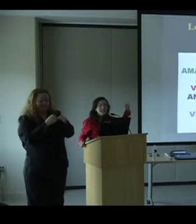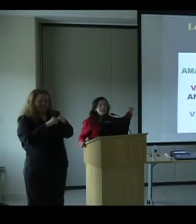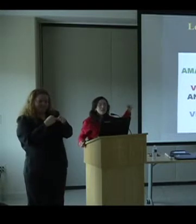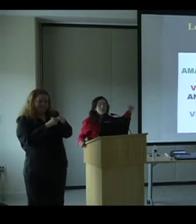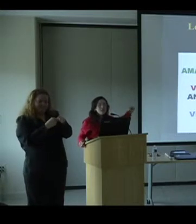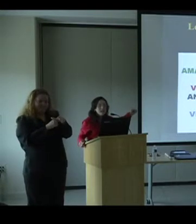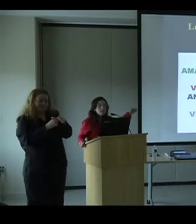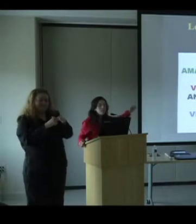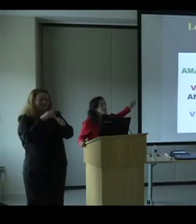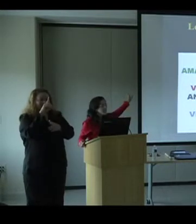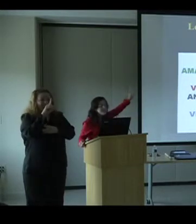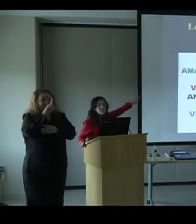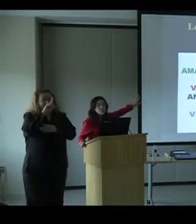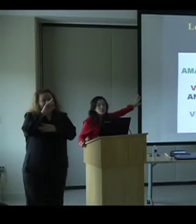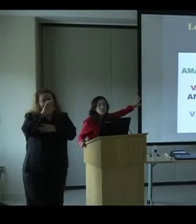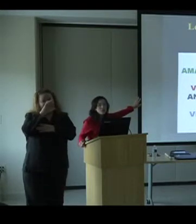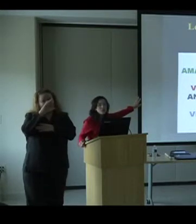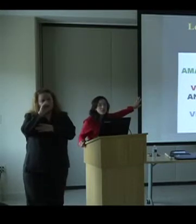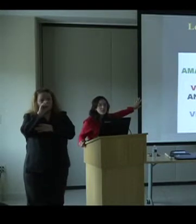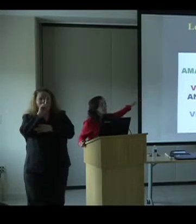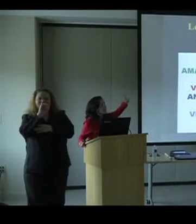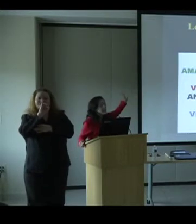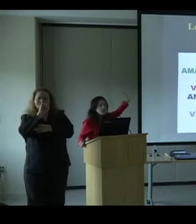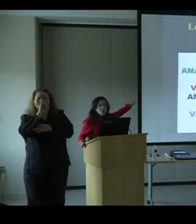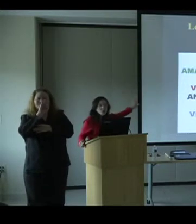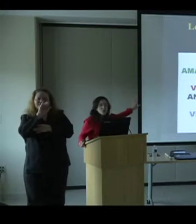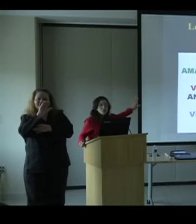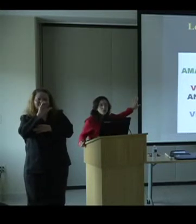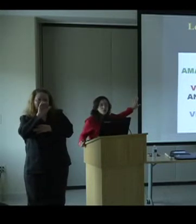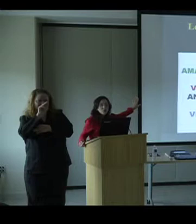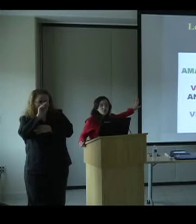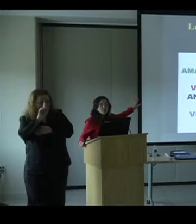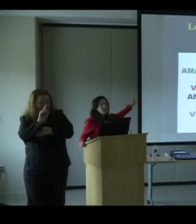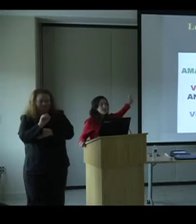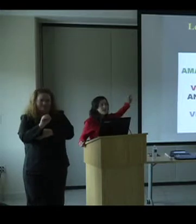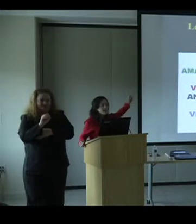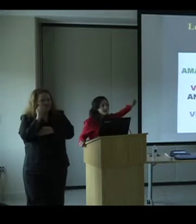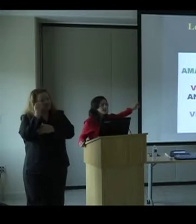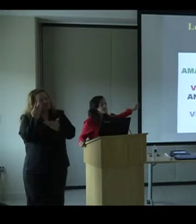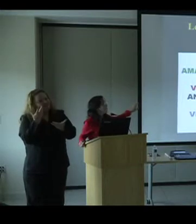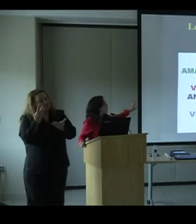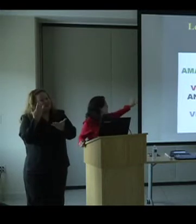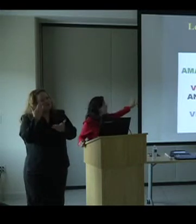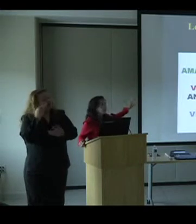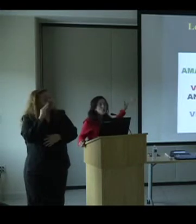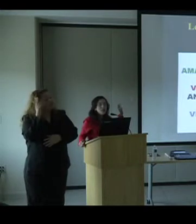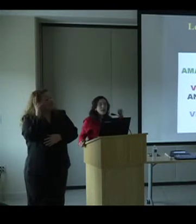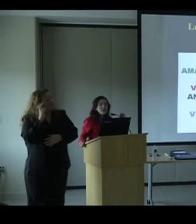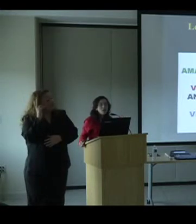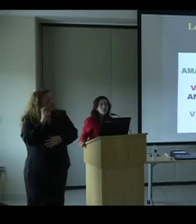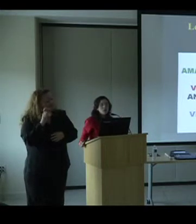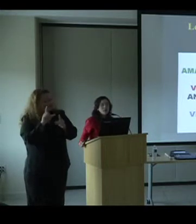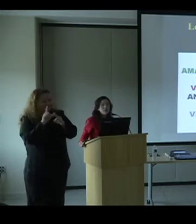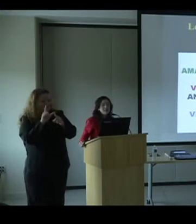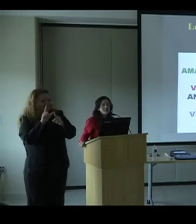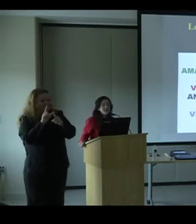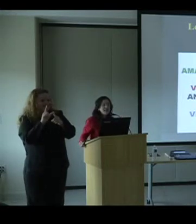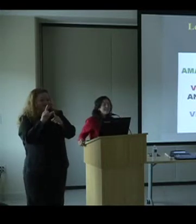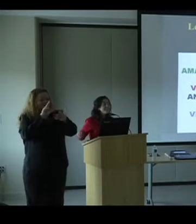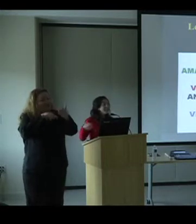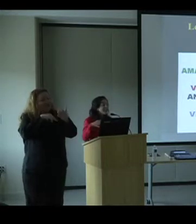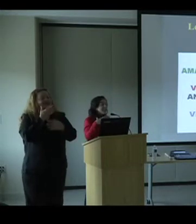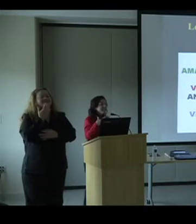está decodificando ese conocimiento que tiene él no conoce los sonidos de las letras Pues nos va a leer los colores